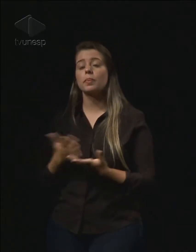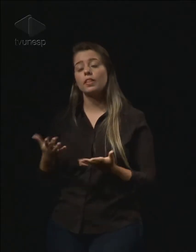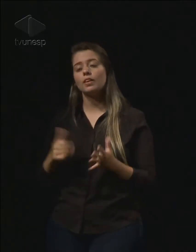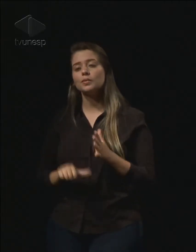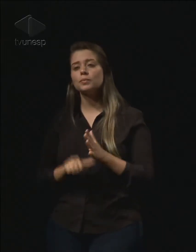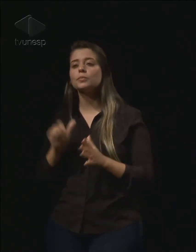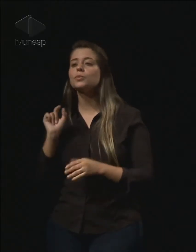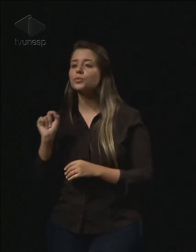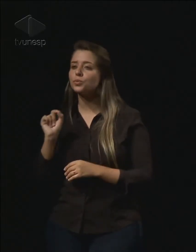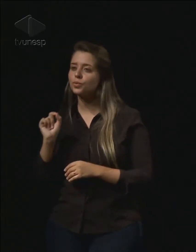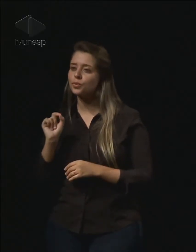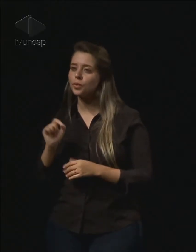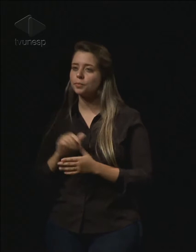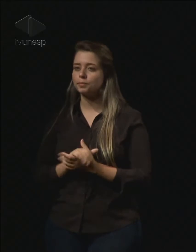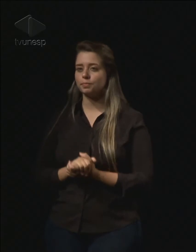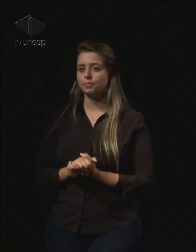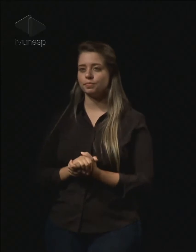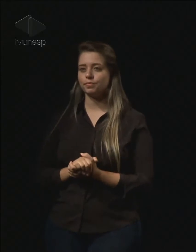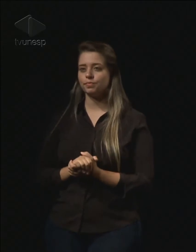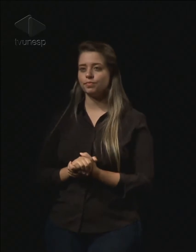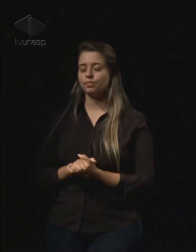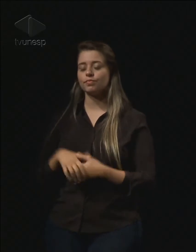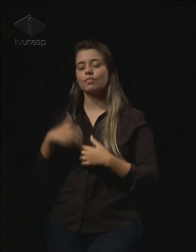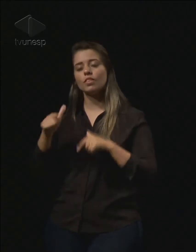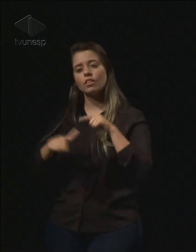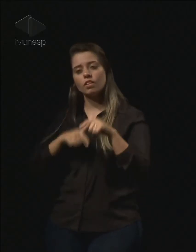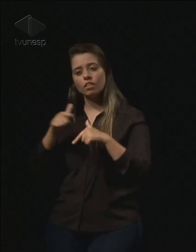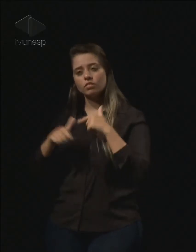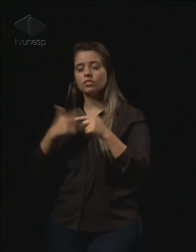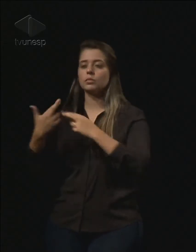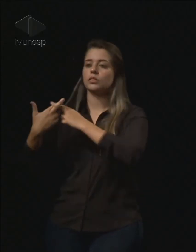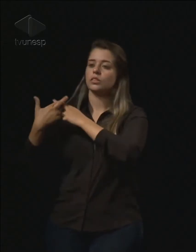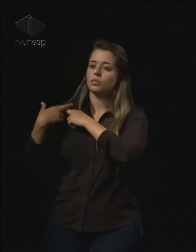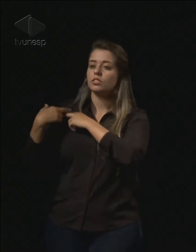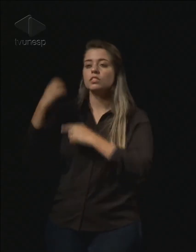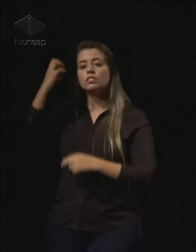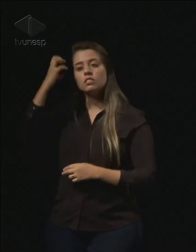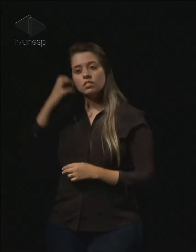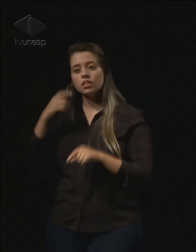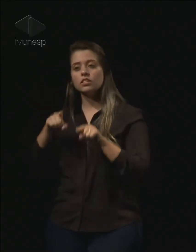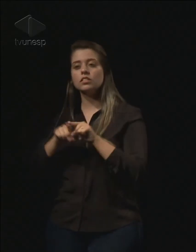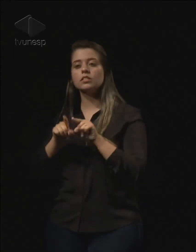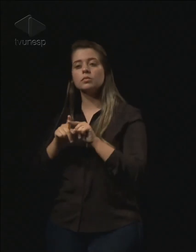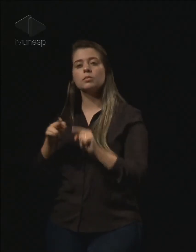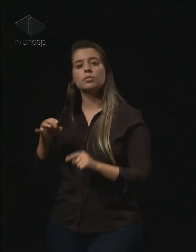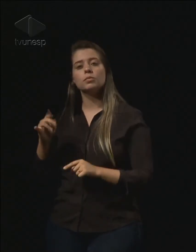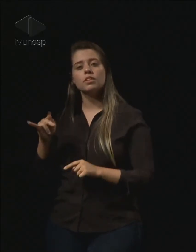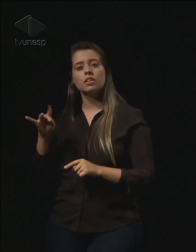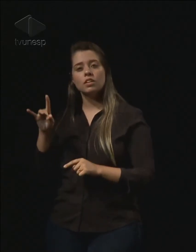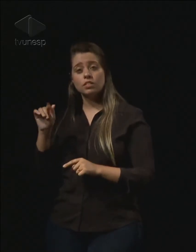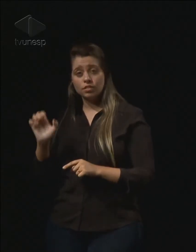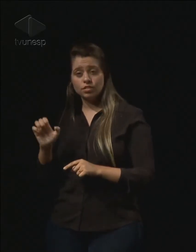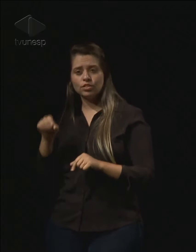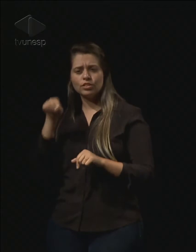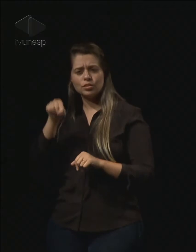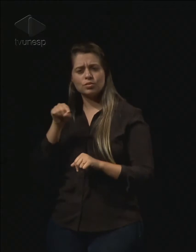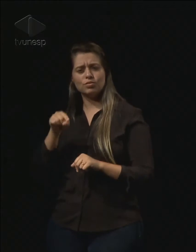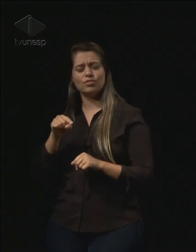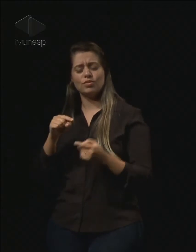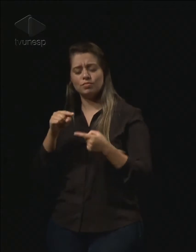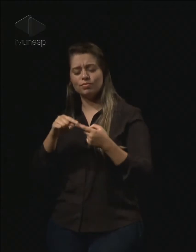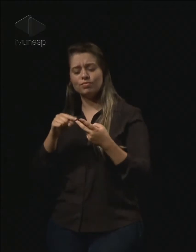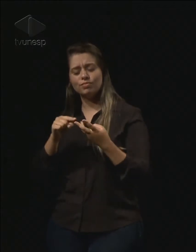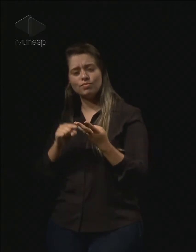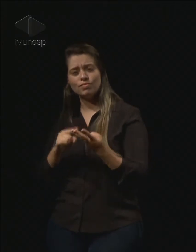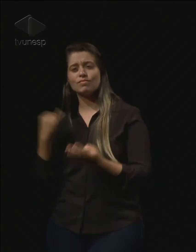professor titular da universidade construiu carreira na instituição cursou graduação e mestrado em agronomia na